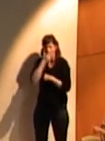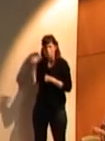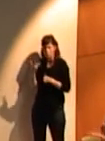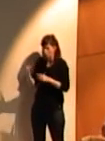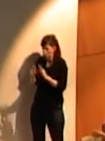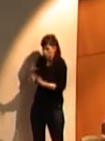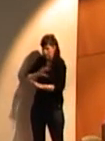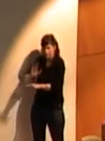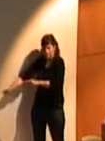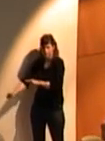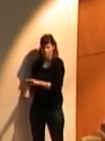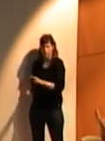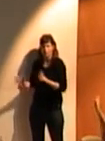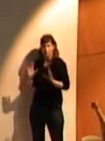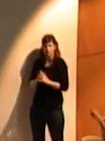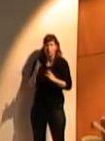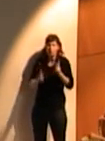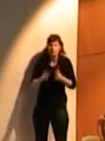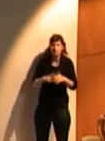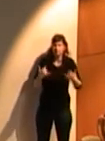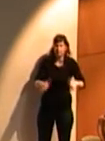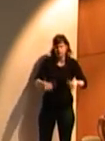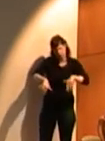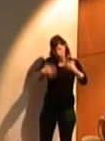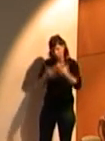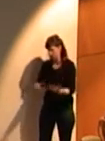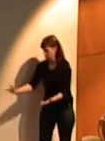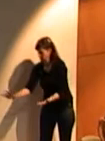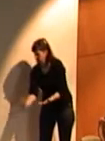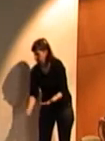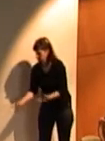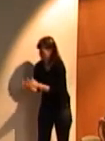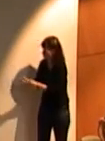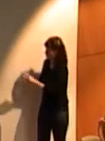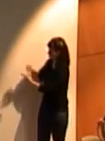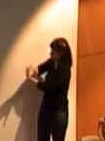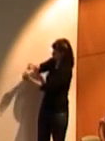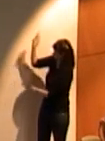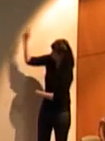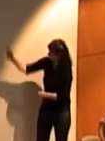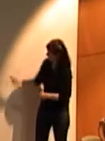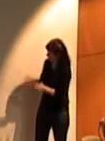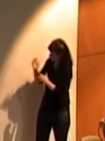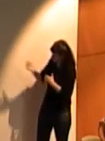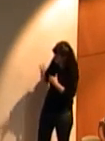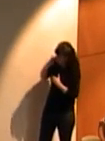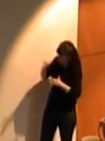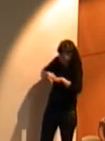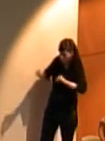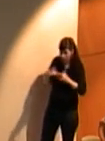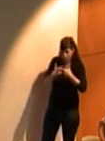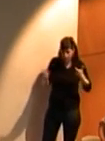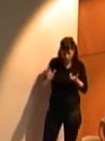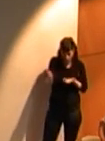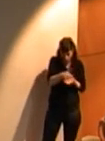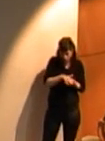si c'est pas complètement fini, on va le dessiner au sol. On va le dessiner au mur et puis ben, on va y aller, on va construire, on va voir ce que ça donne avec les matériaux qu'on avait réussi